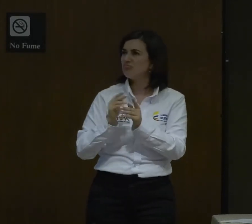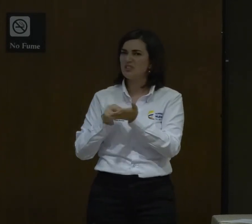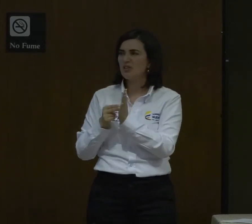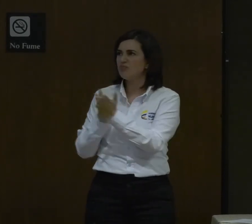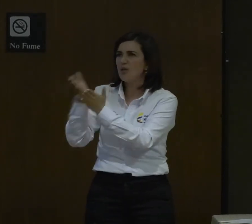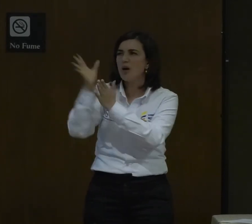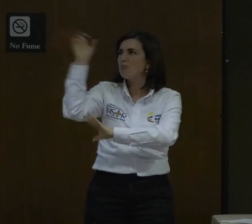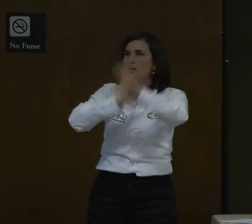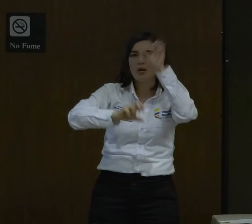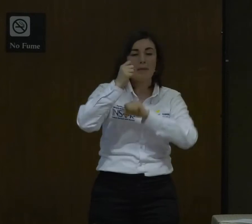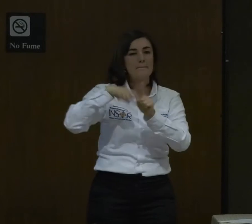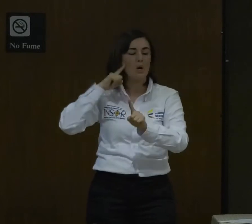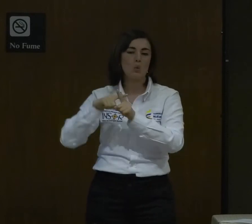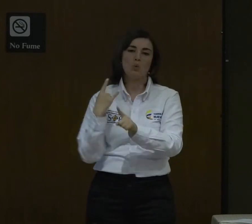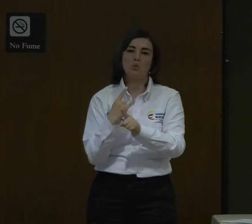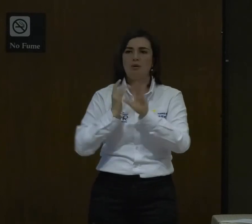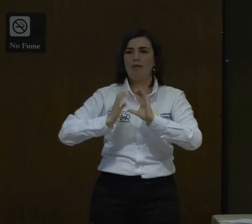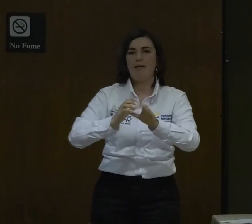de instrucción en la clase.